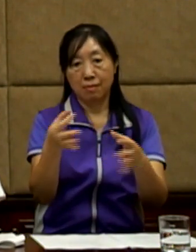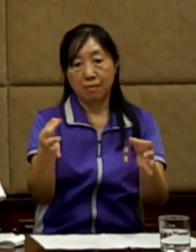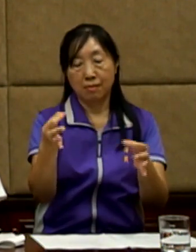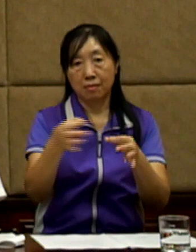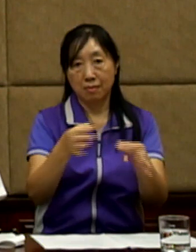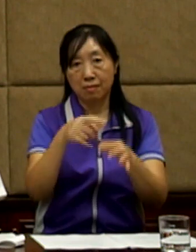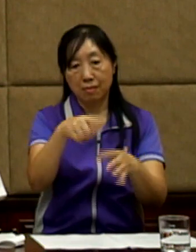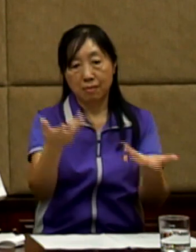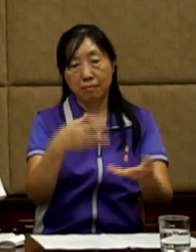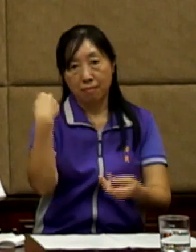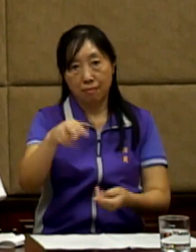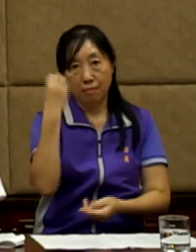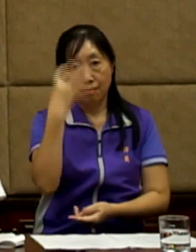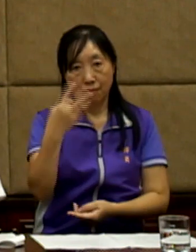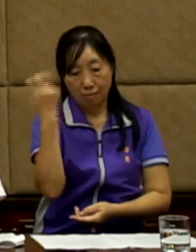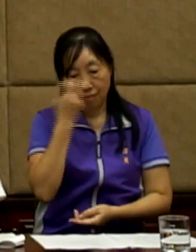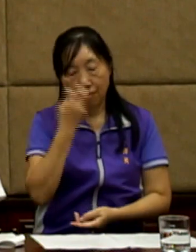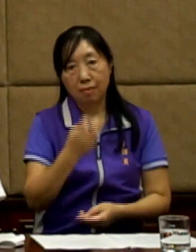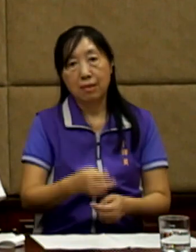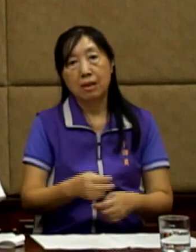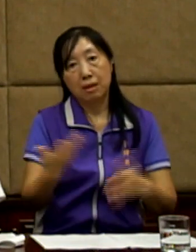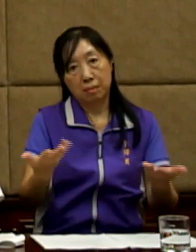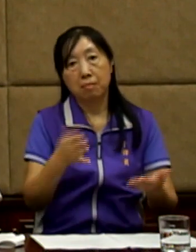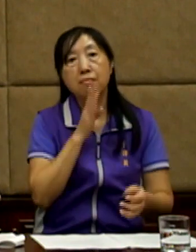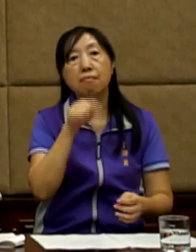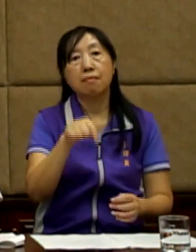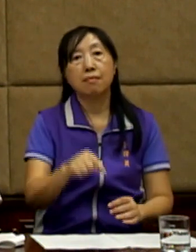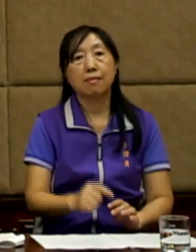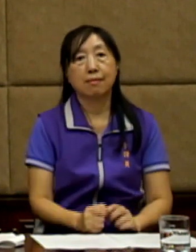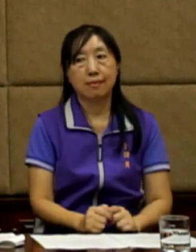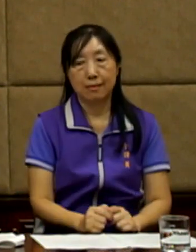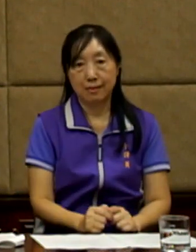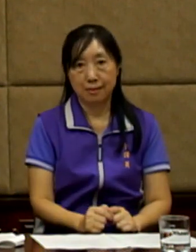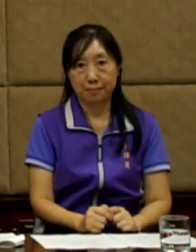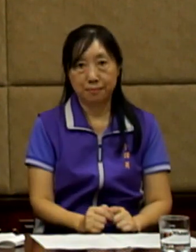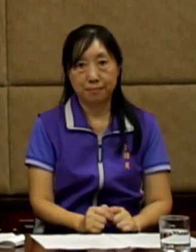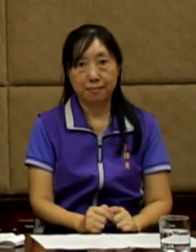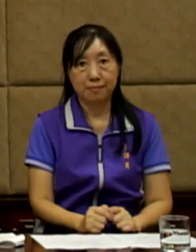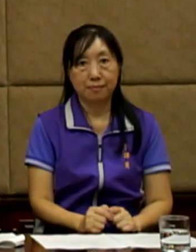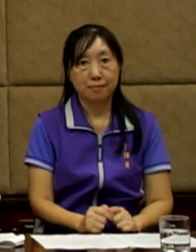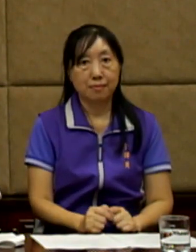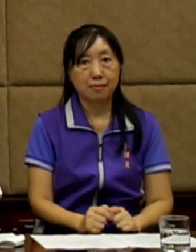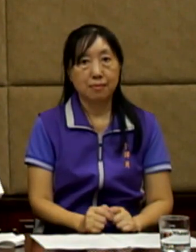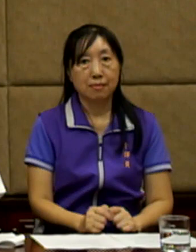重新来审视审议。大概的立场就是这样。 还有没有